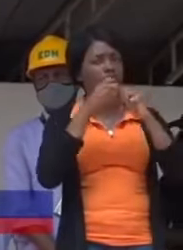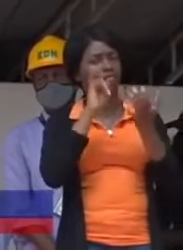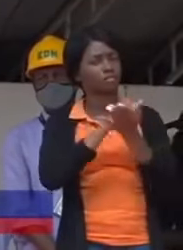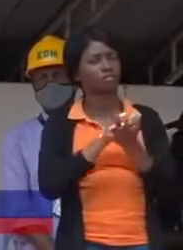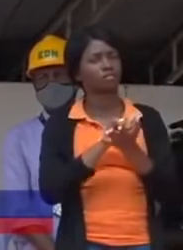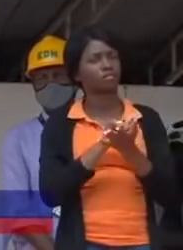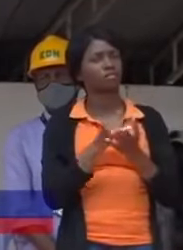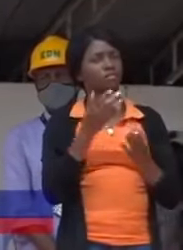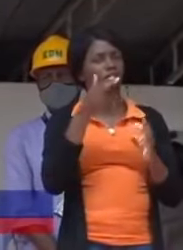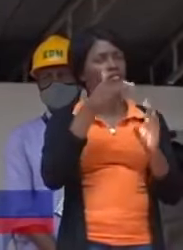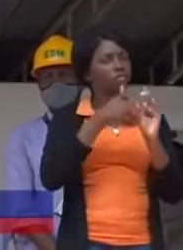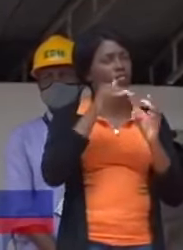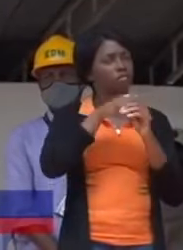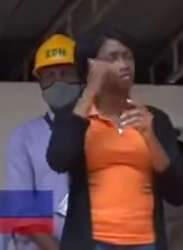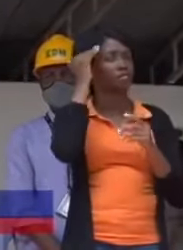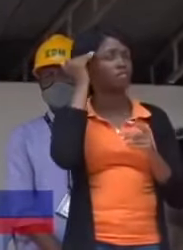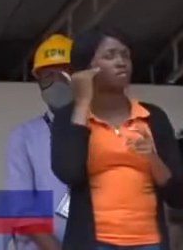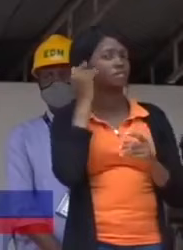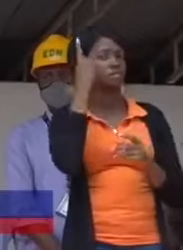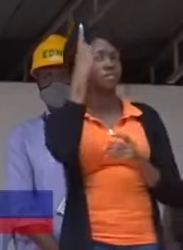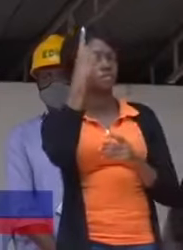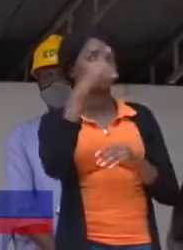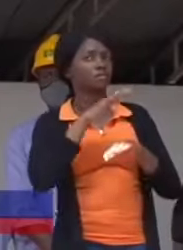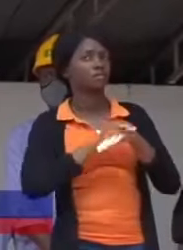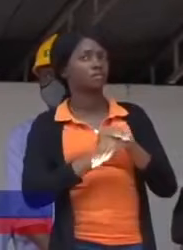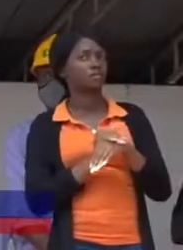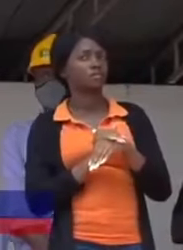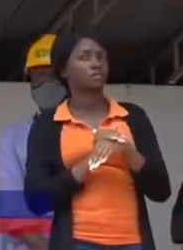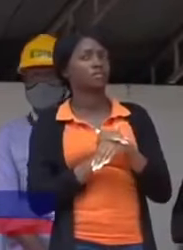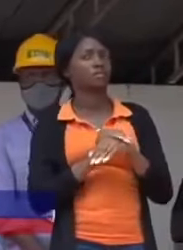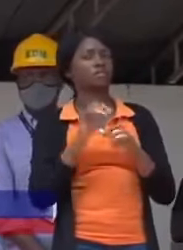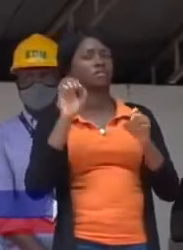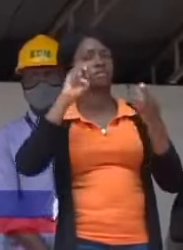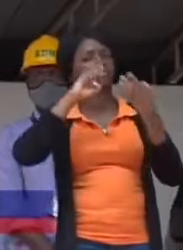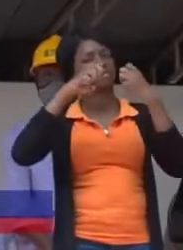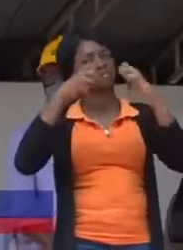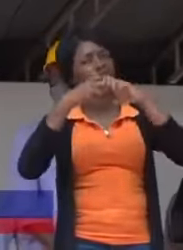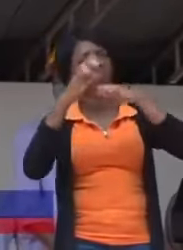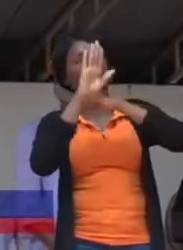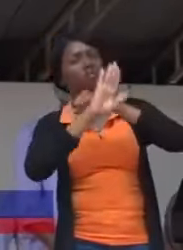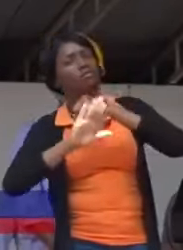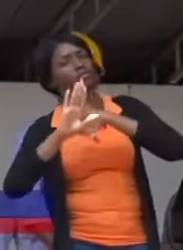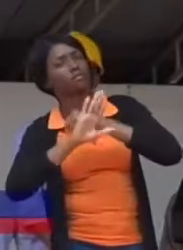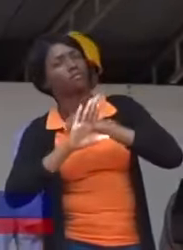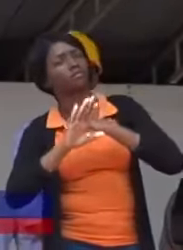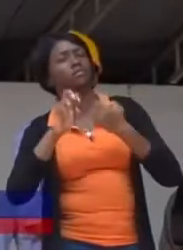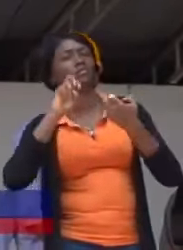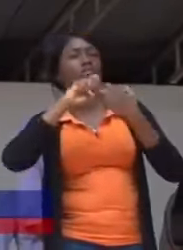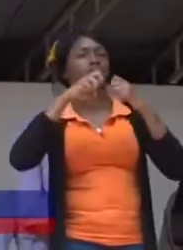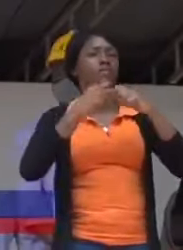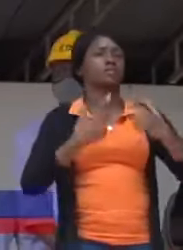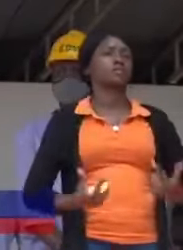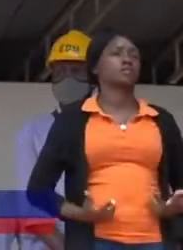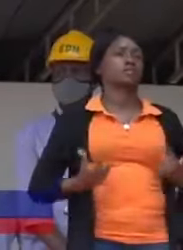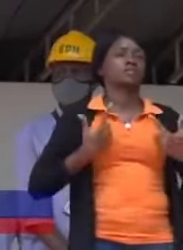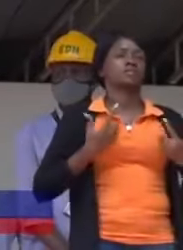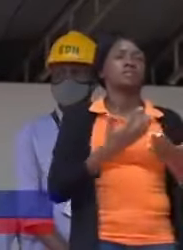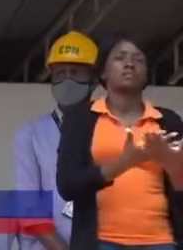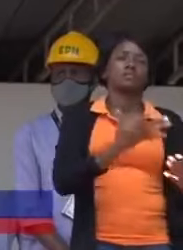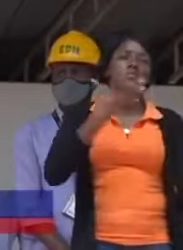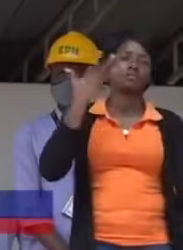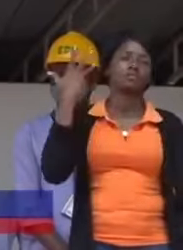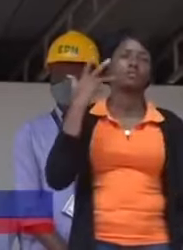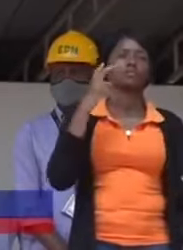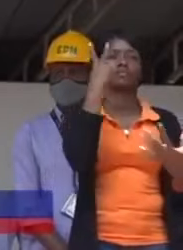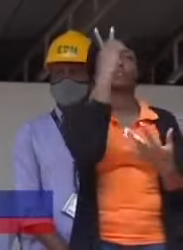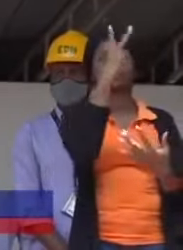pour nous mettre dans la tête nous. Yon qui relè insécurité, l'autre la relè la vie chère. Ça avec deux